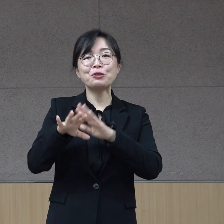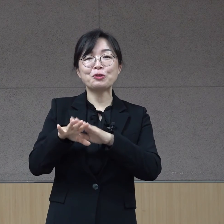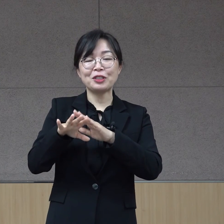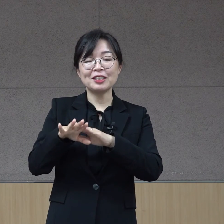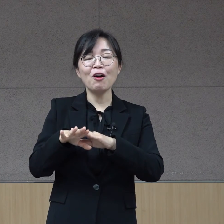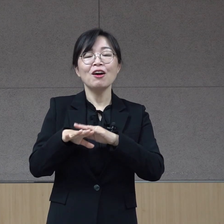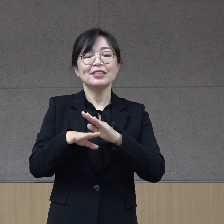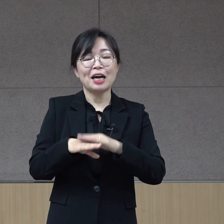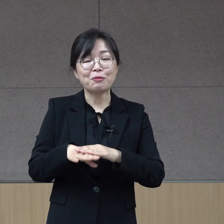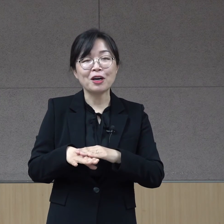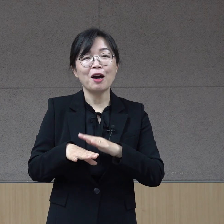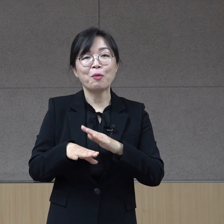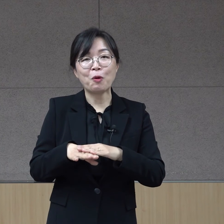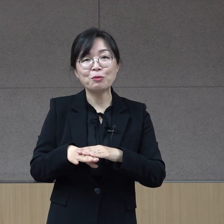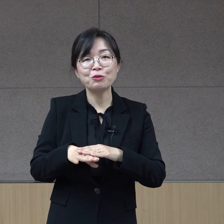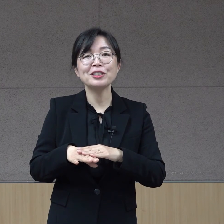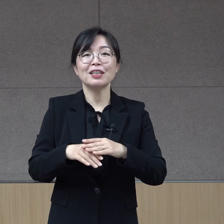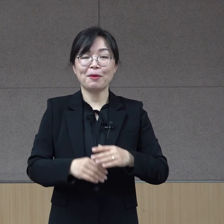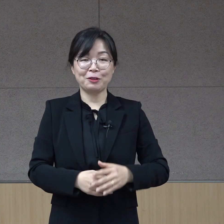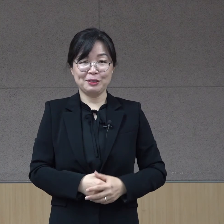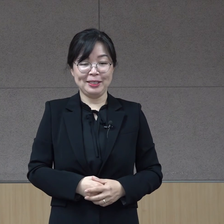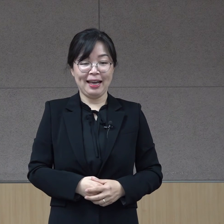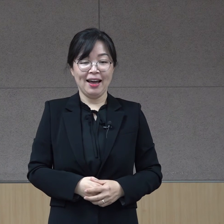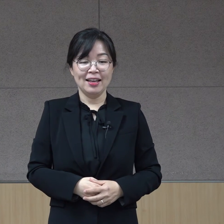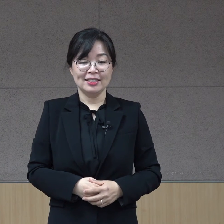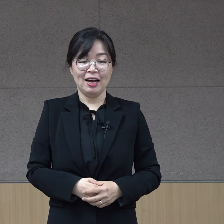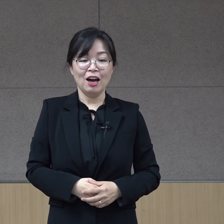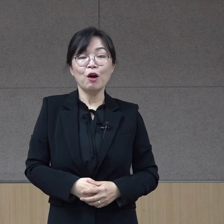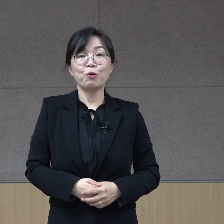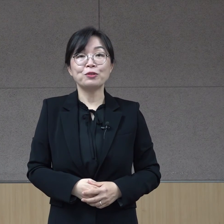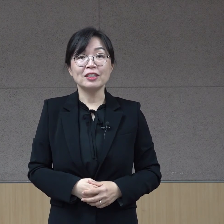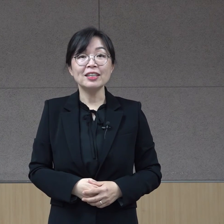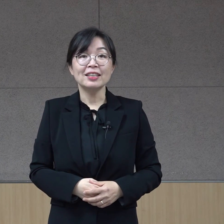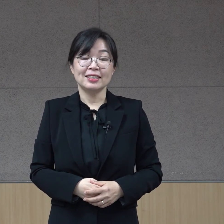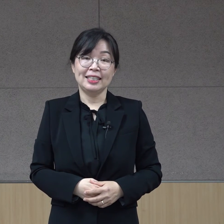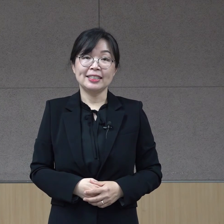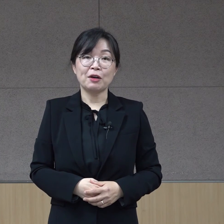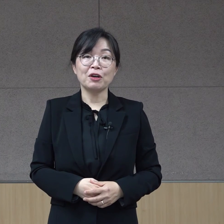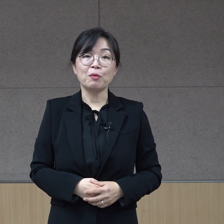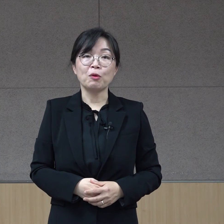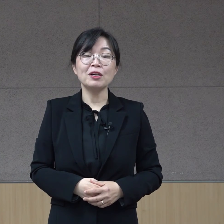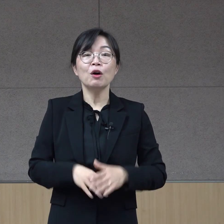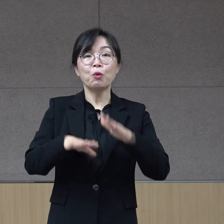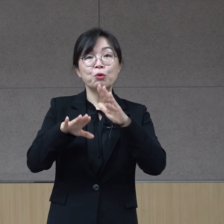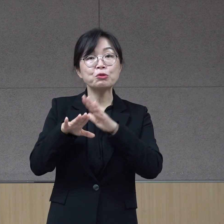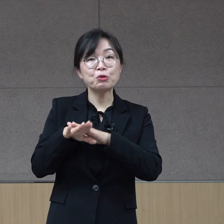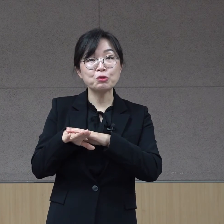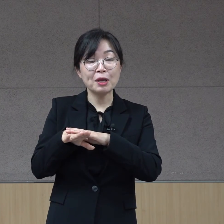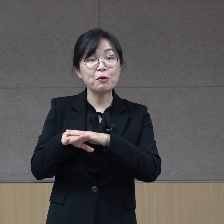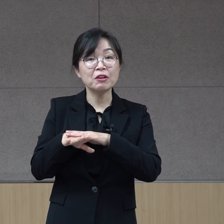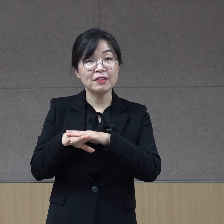오른손으로 해서 자음과 모음, 숫자를 배웠습니다. 자, 오늘 이 자음과 모음을 오른손으로도 해볼